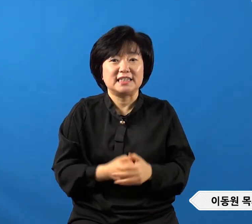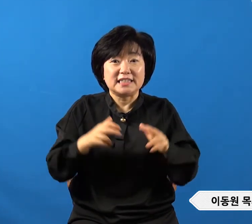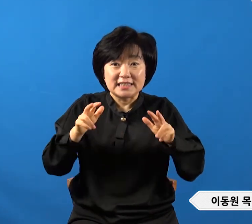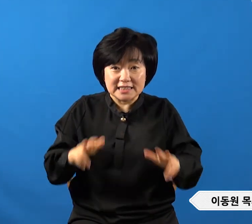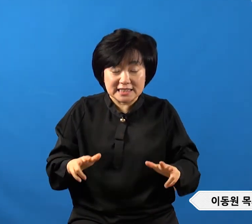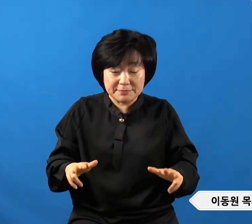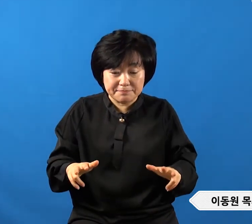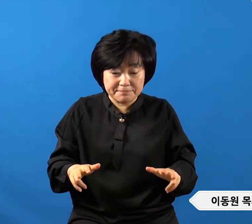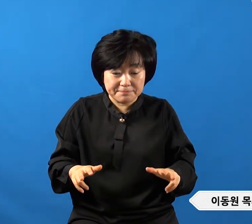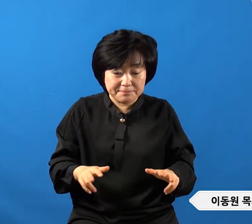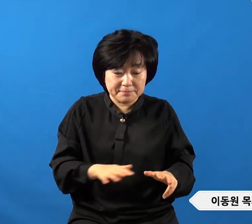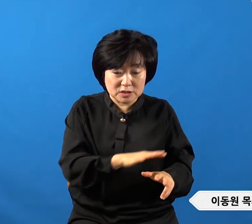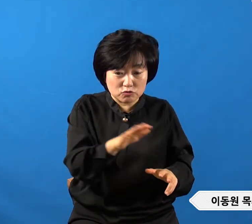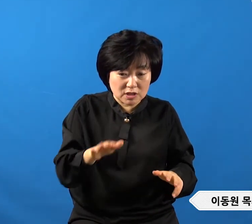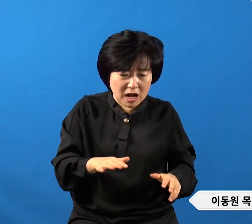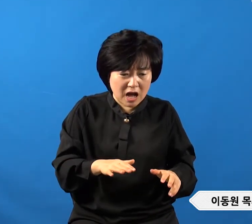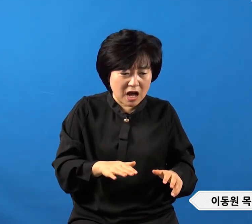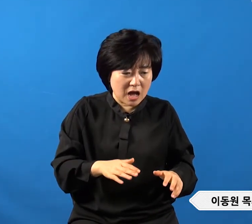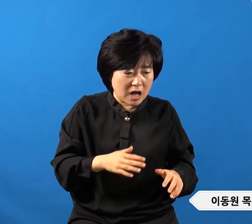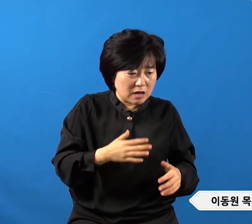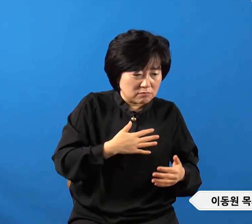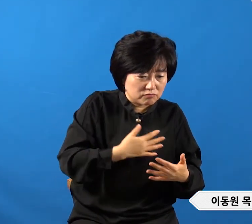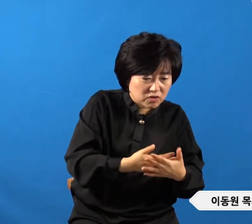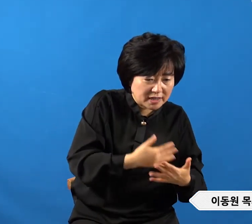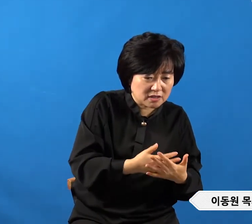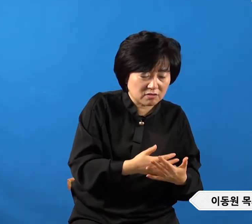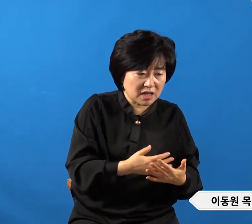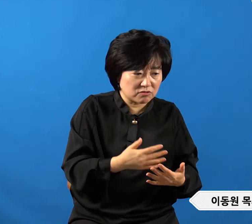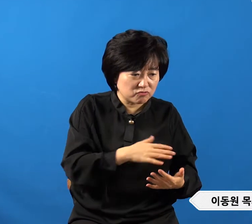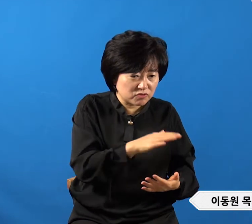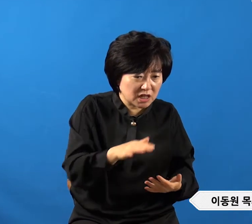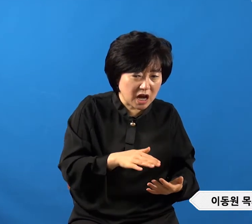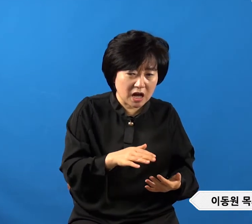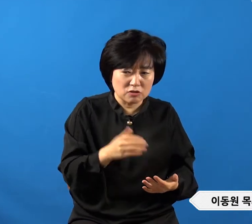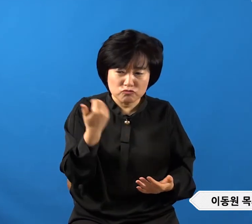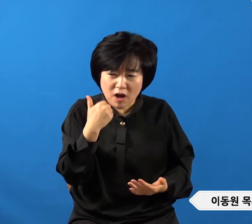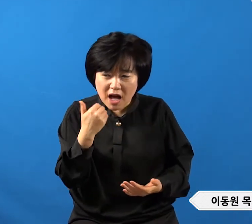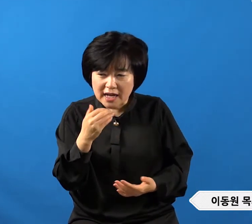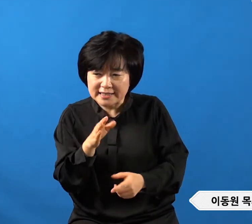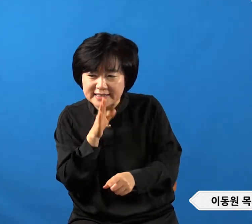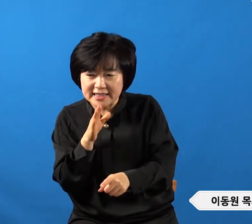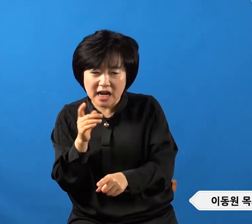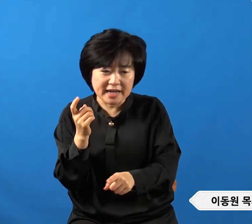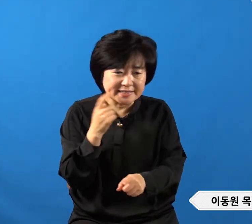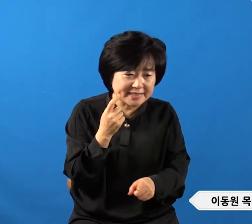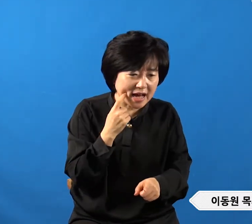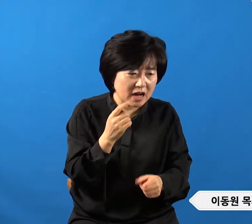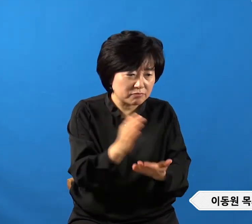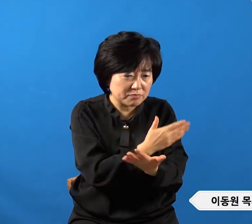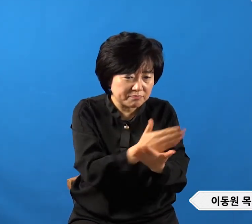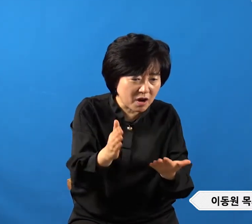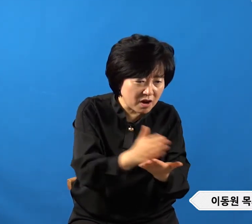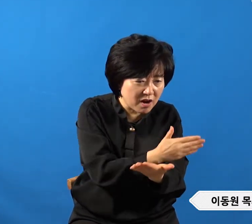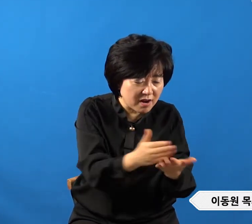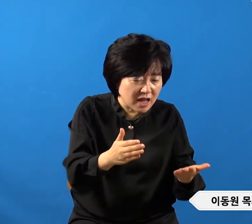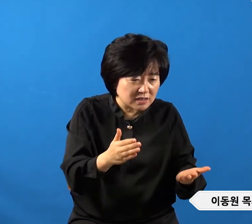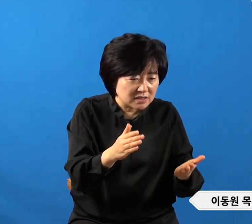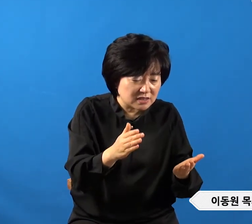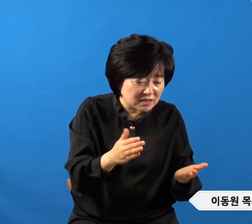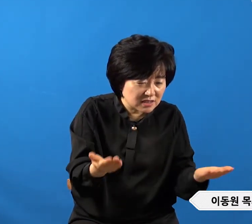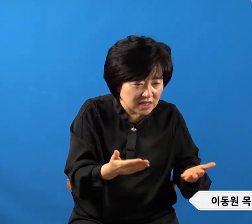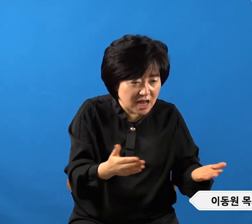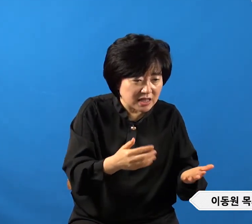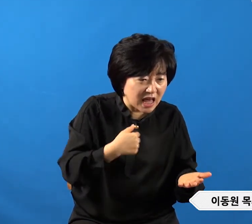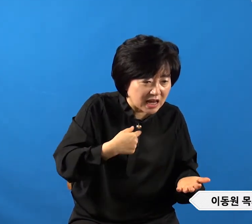그러므로 지금 우리가 말이죠. 불완전한 우리가 누가 알곡인지 누가 가라인지 분별하는 일에 너무